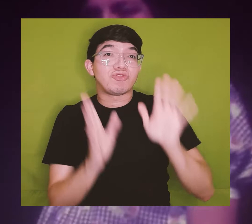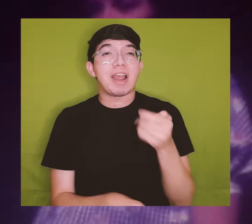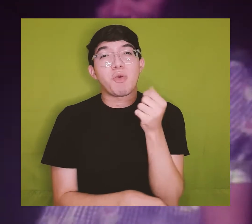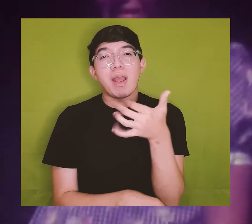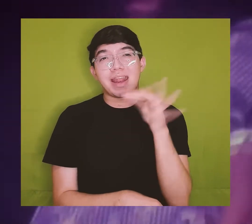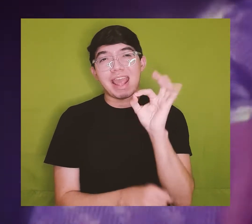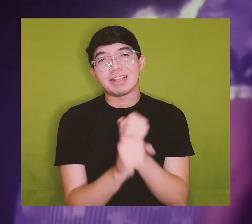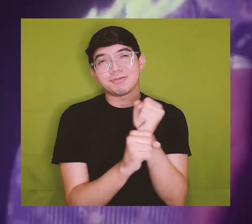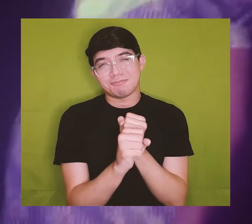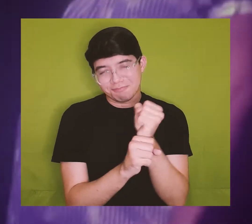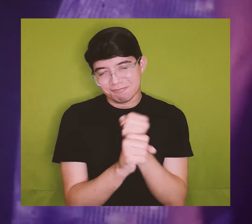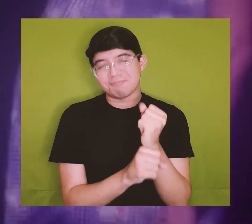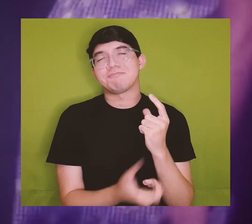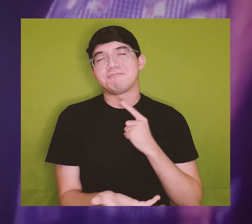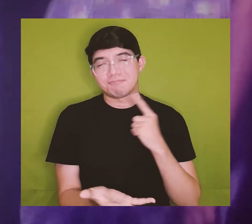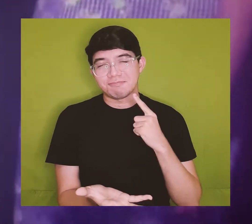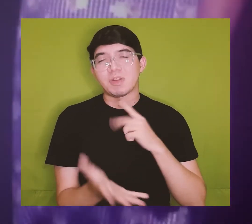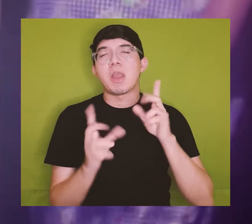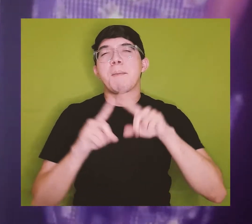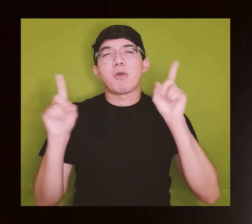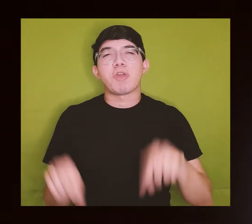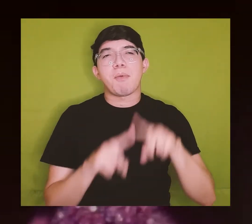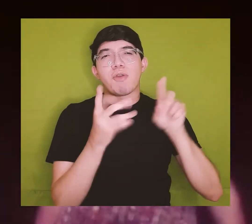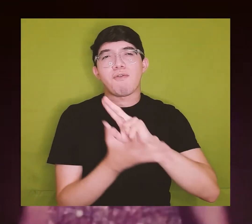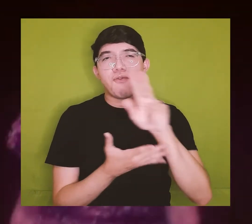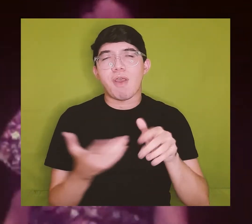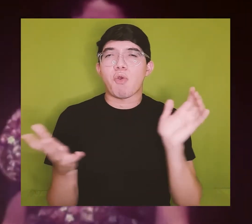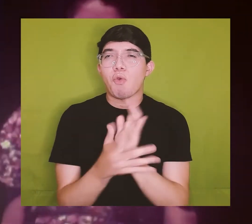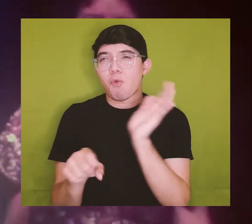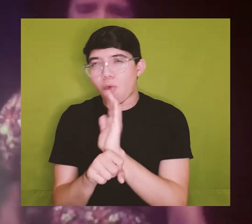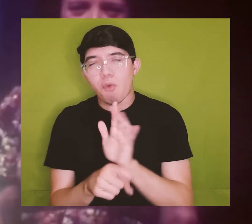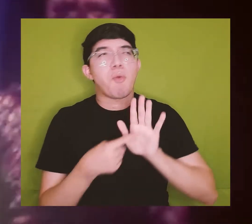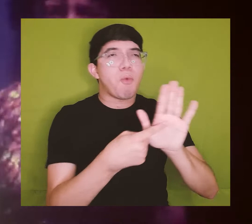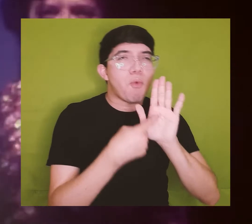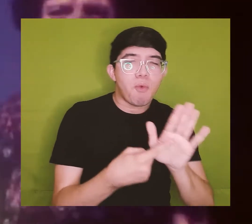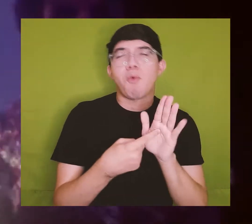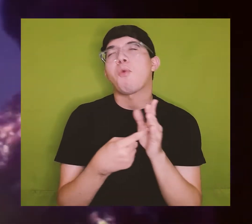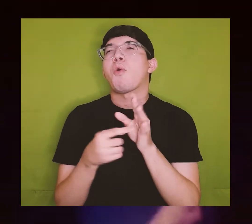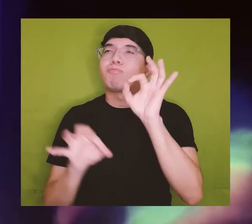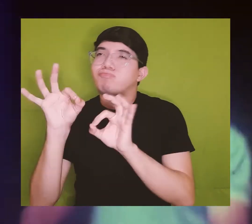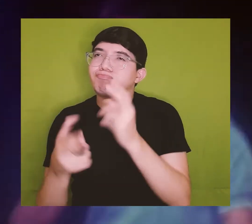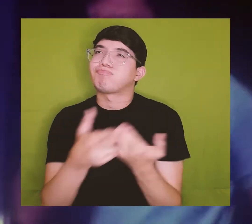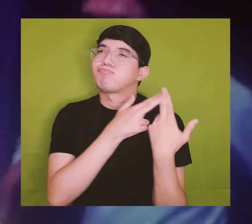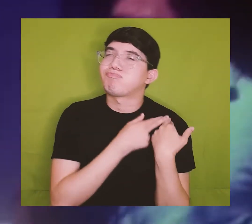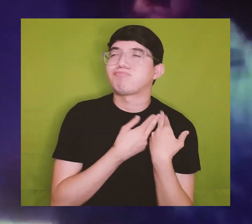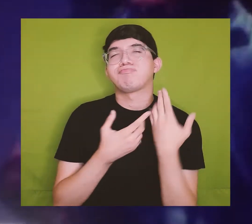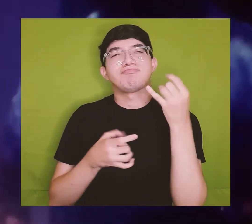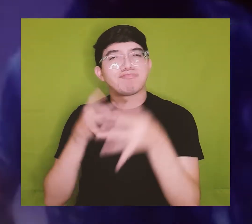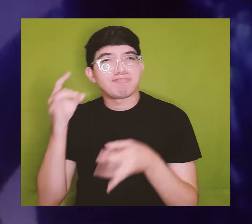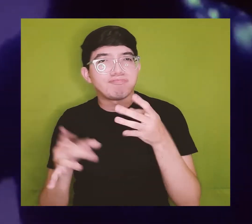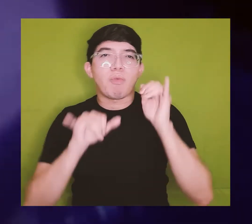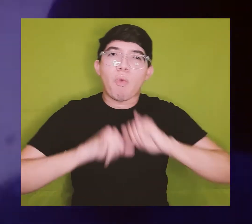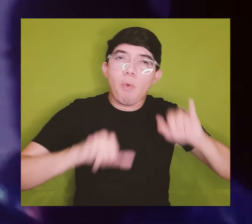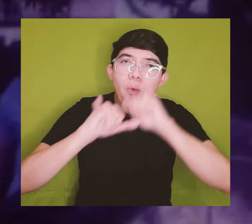agora quase 10 anos e que nós fazemos várias ações, não só de cineclube, mas também de exibição, produção, curadoria,